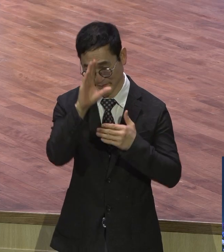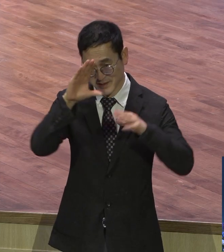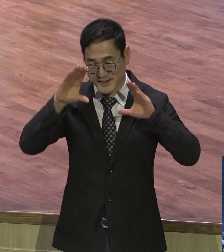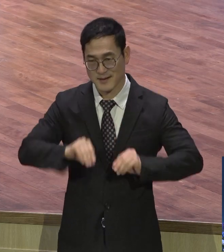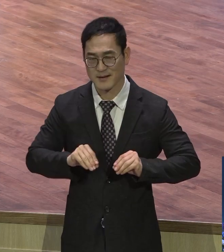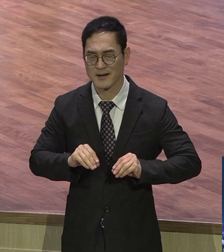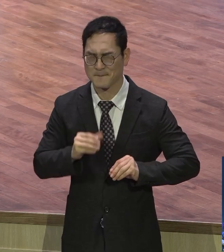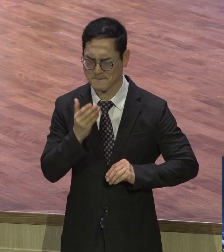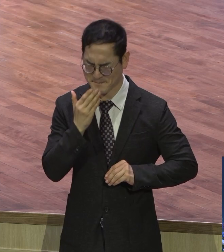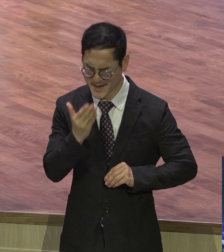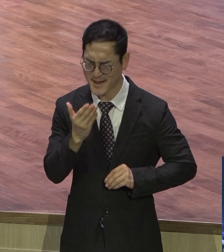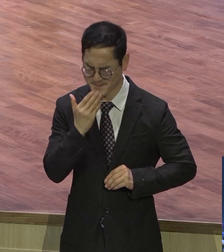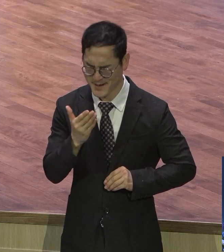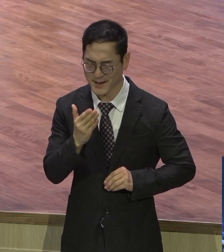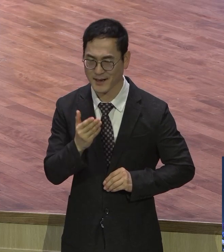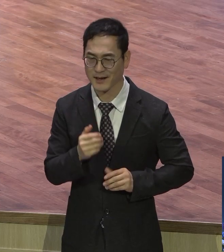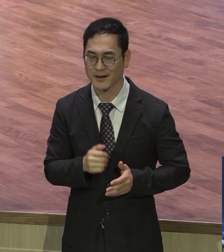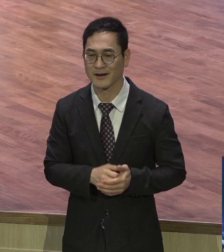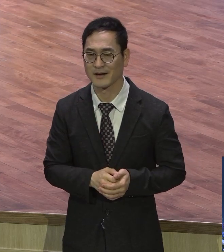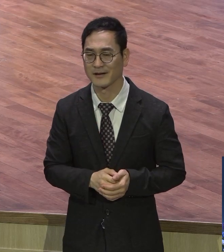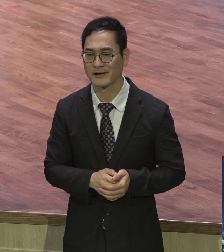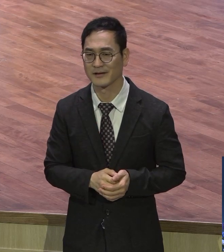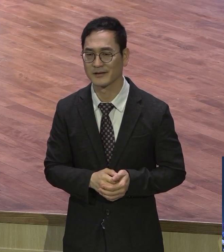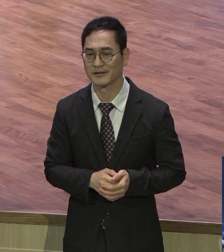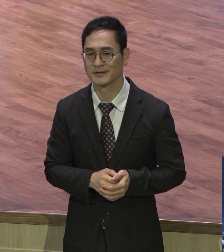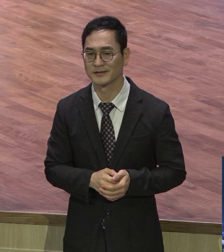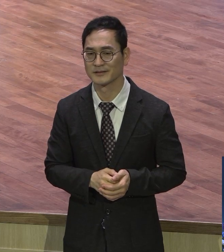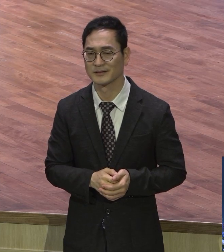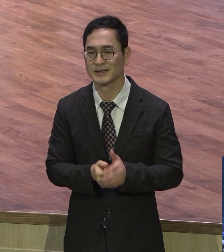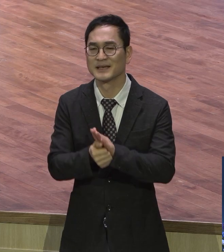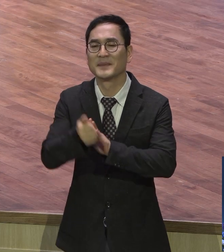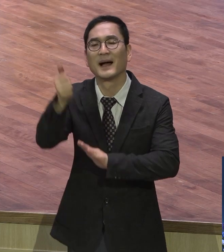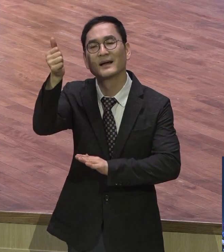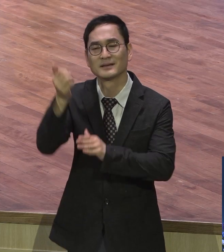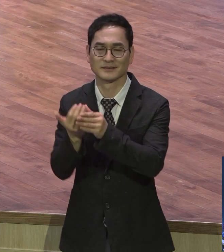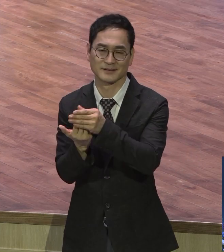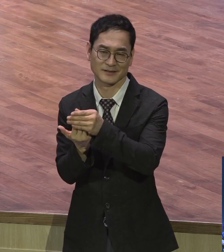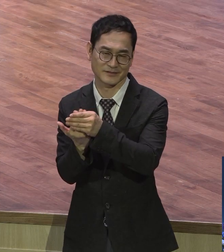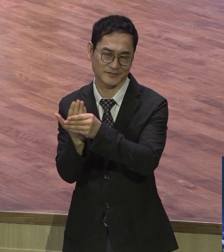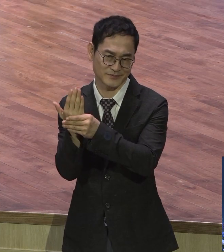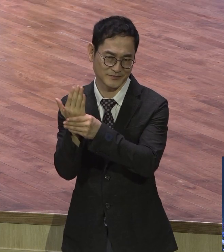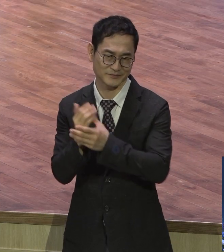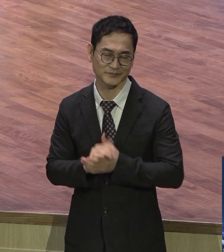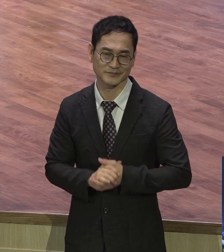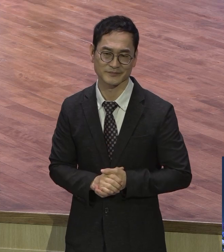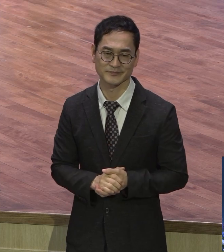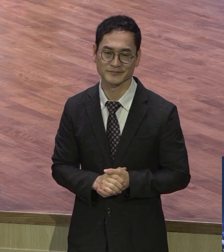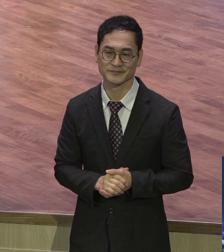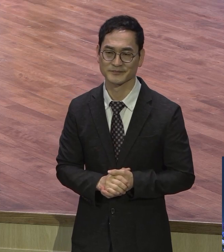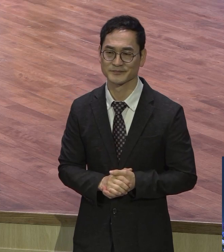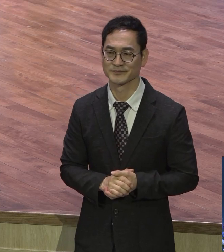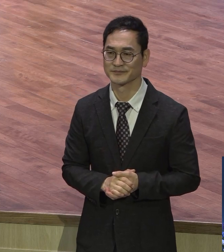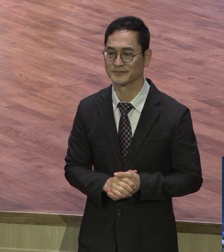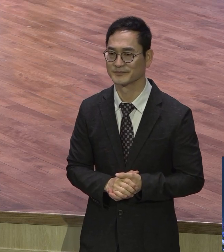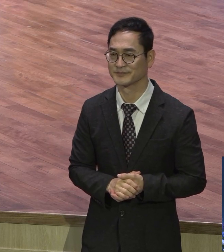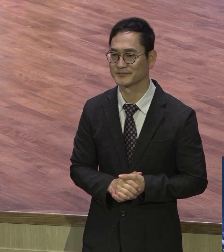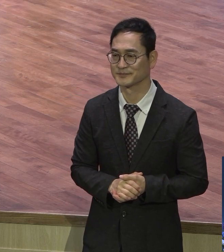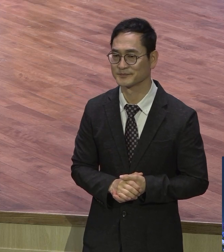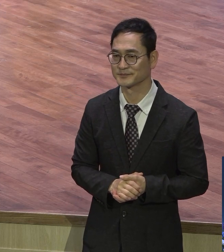누구에 든지 몰라. 들어 듣는 순간에 인생이 터닝포인트가 바뀌는 그런 소식이었어요.